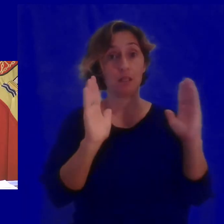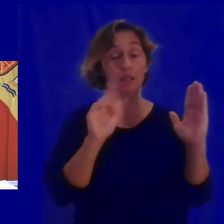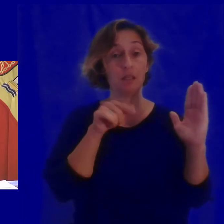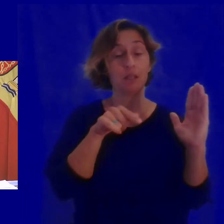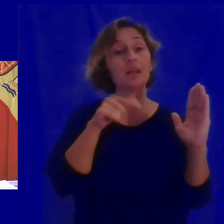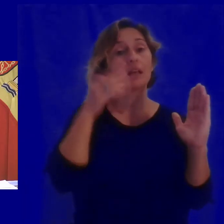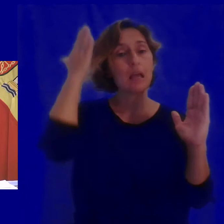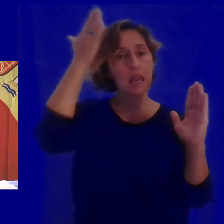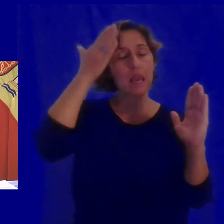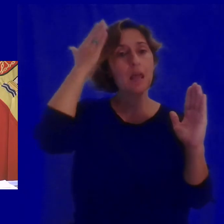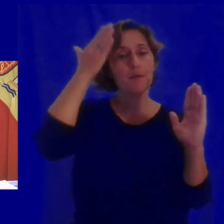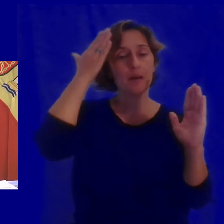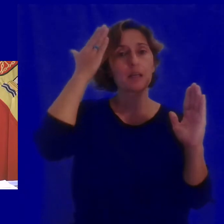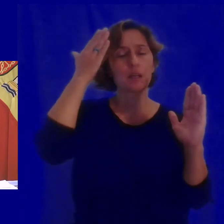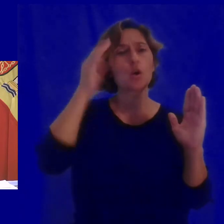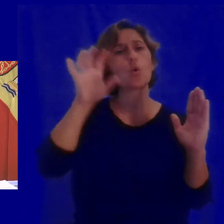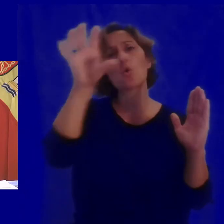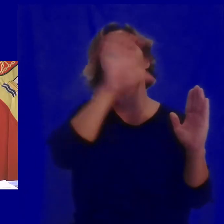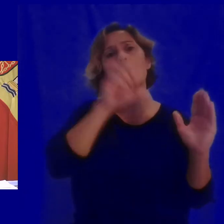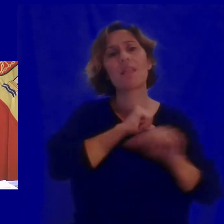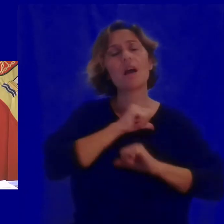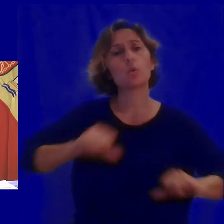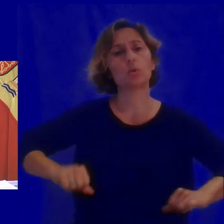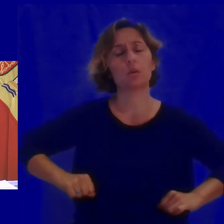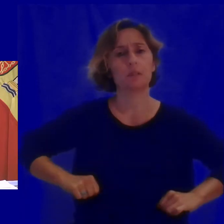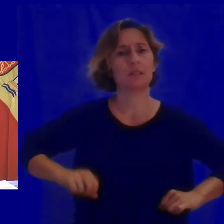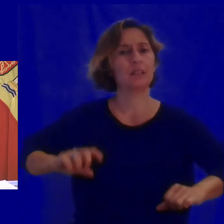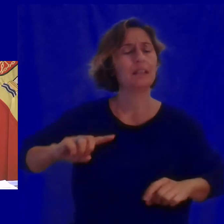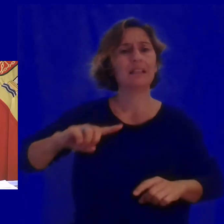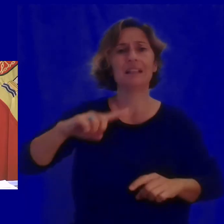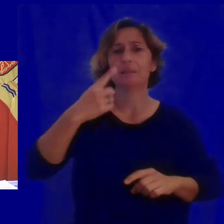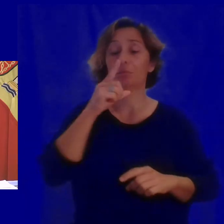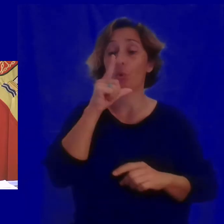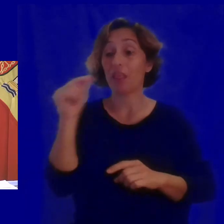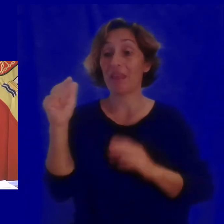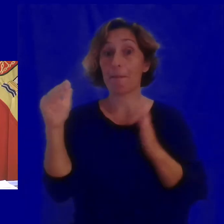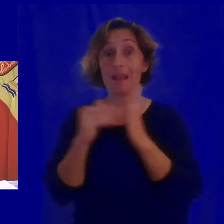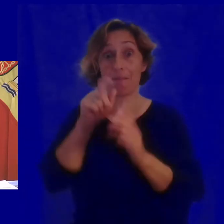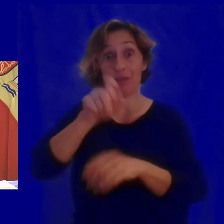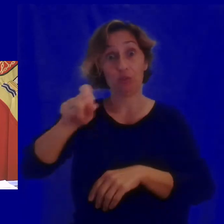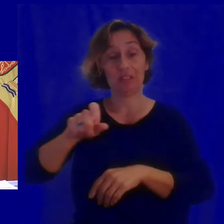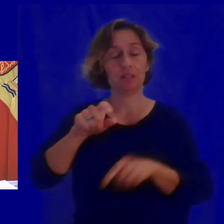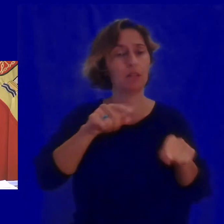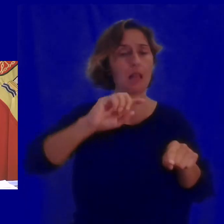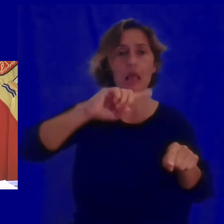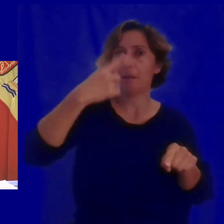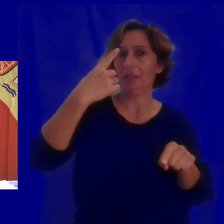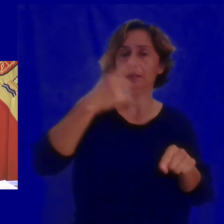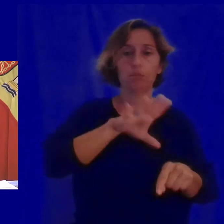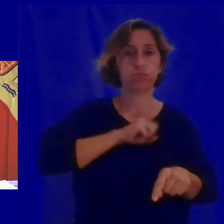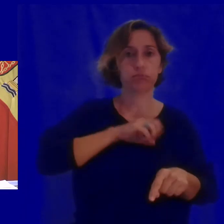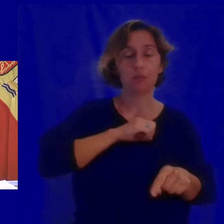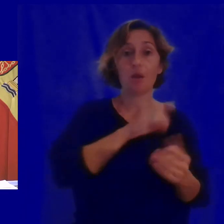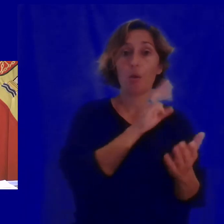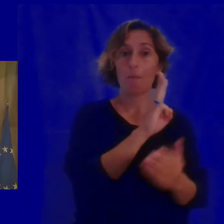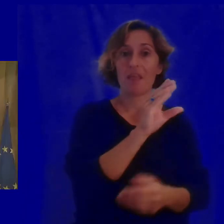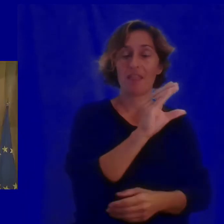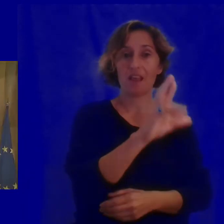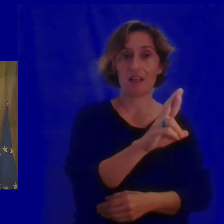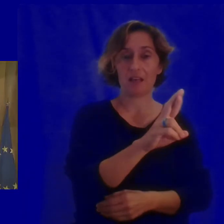Navarra sigue siendo la comunidad que más tasa por 100.000 habitantes tiene de realización de